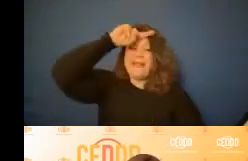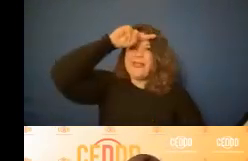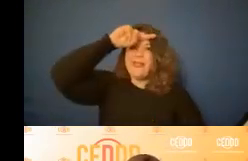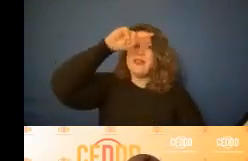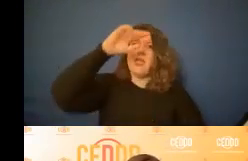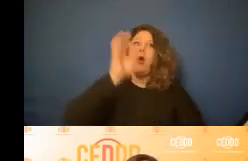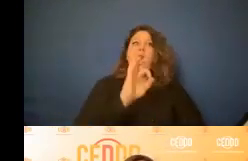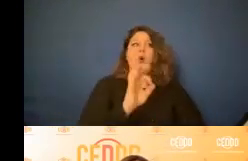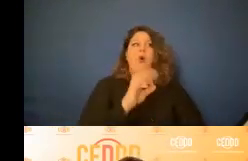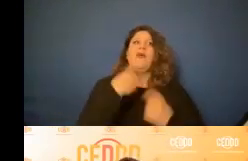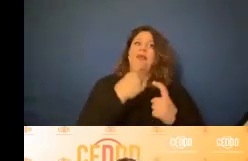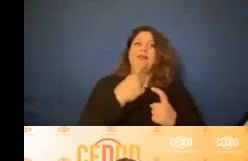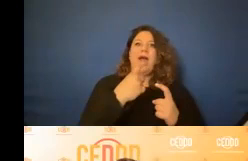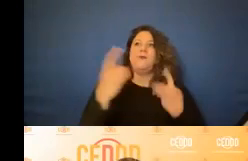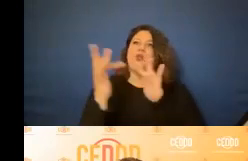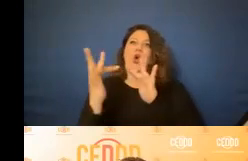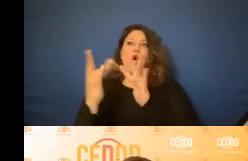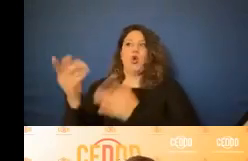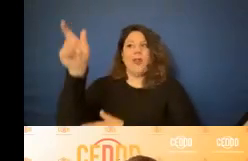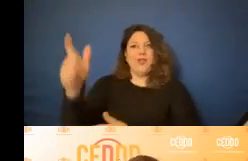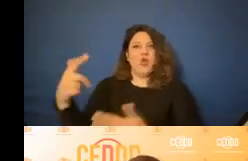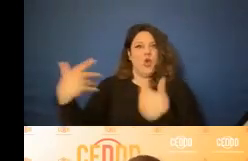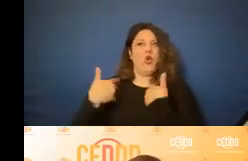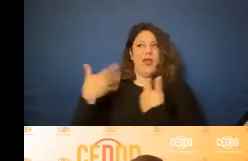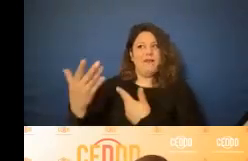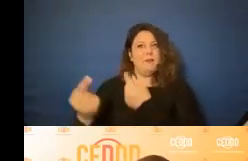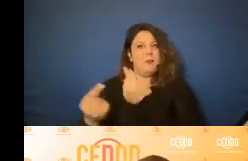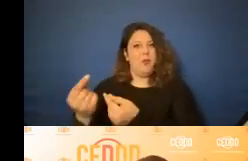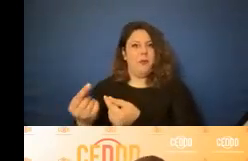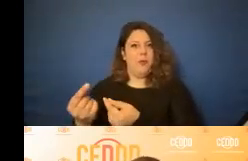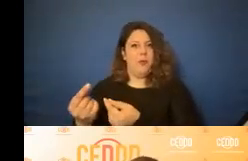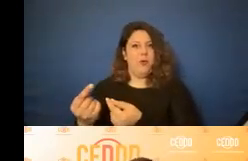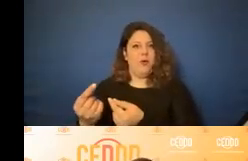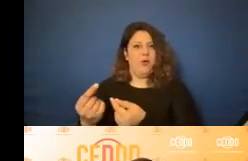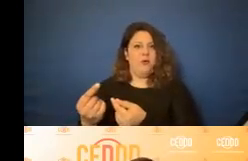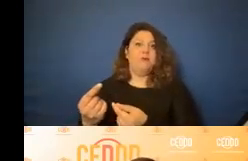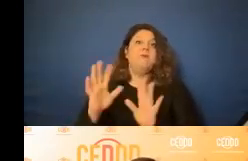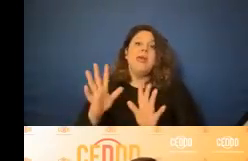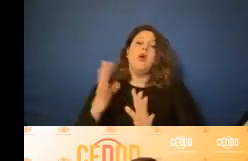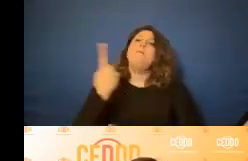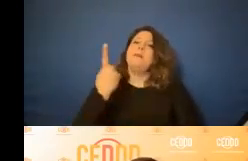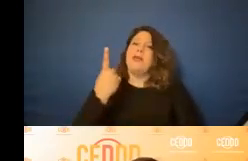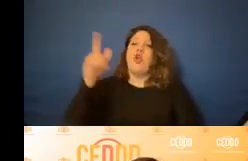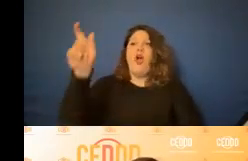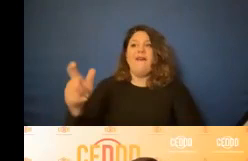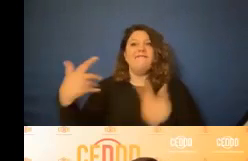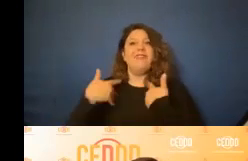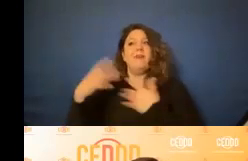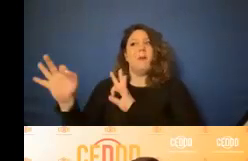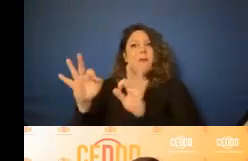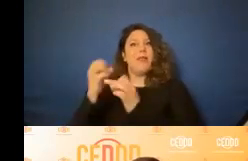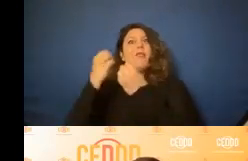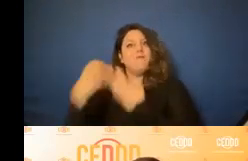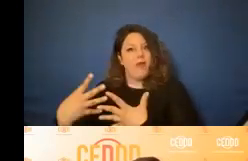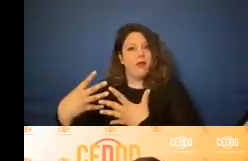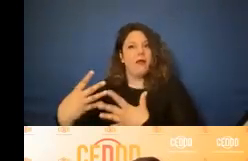víctima. Claro, lo que no puedo hacerlo es, hay que hacerlo cuando la víctima esté preparado. Pero quizá este